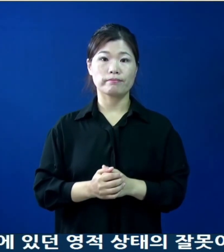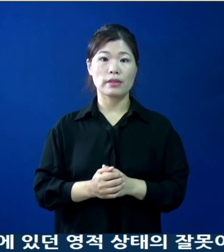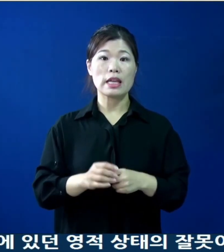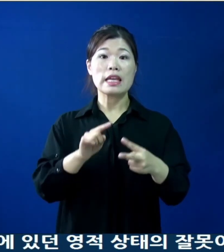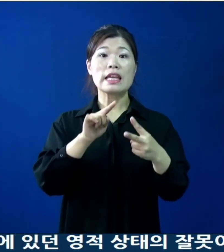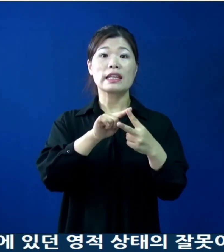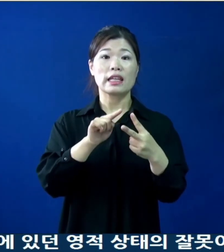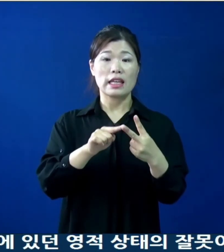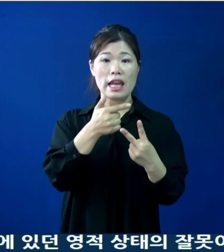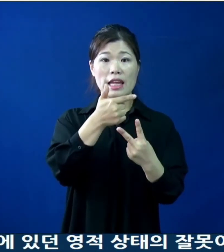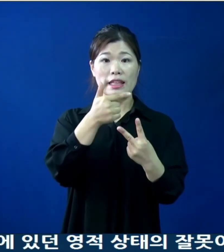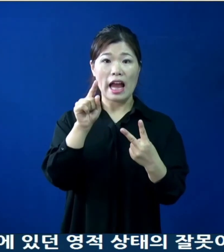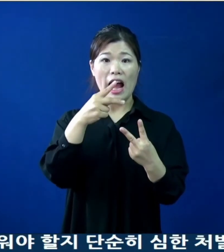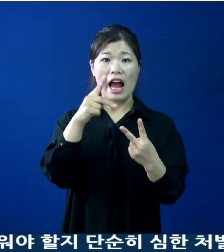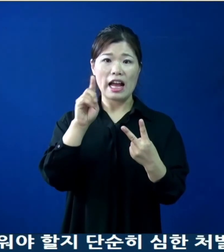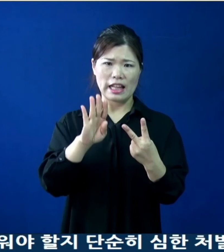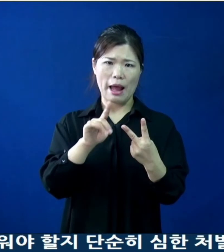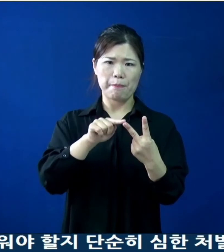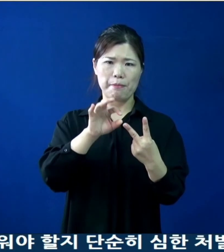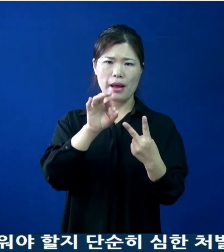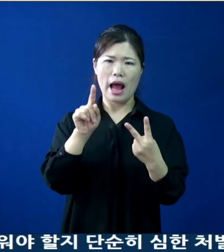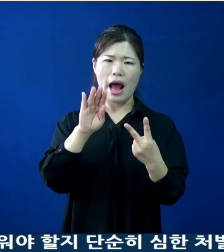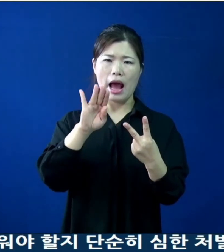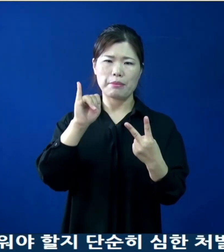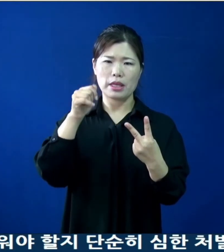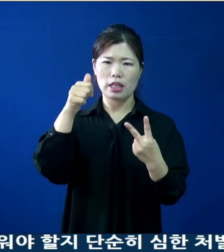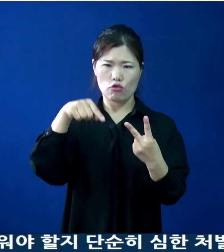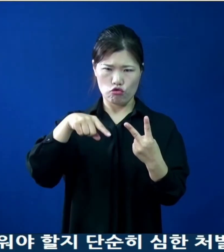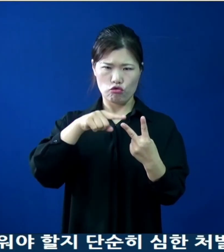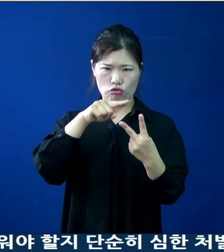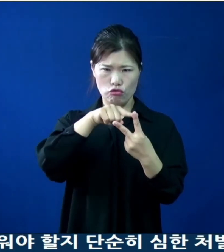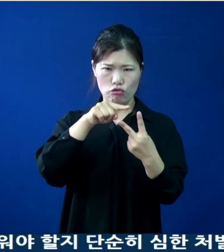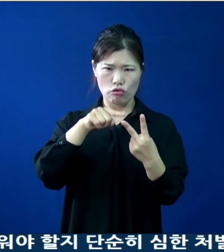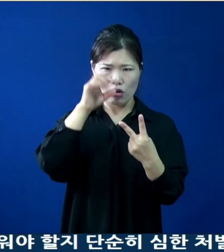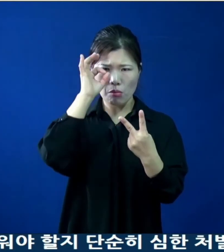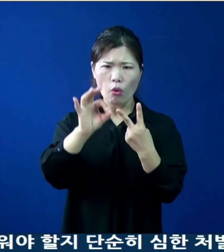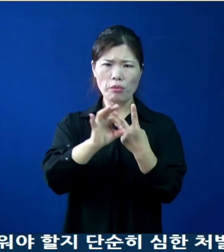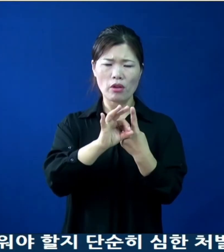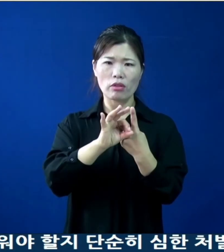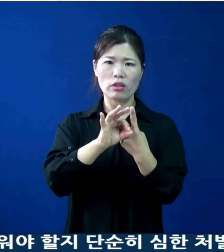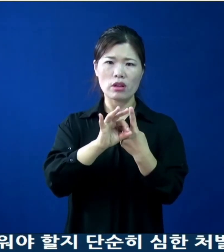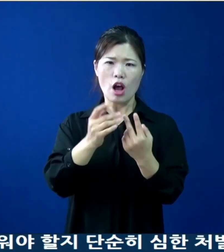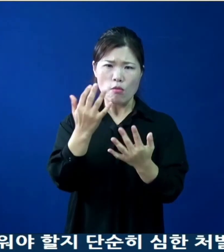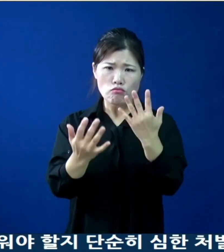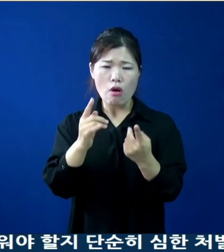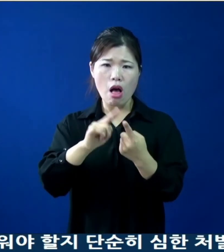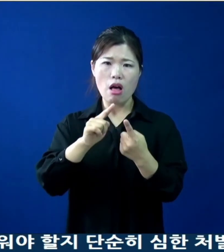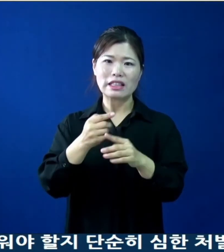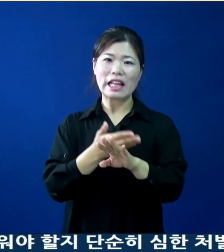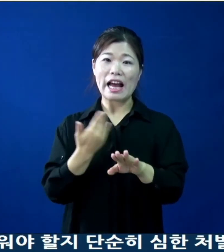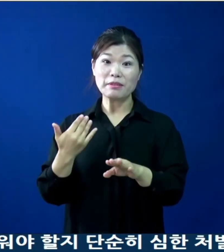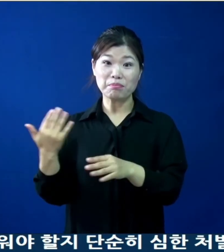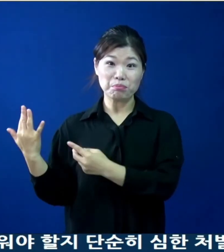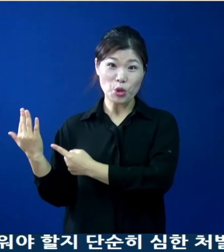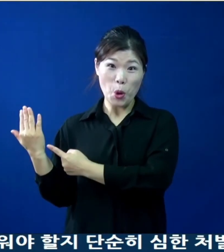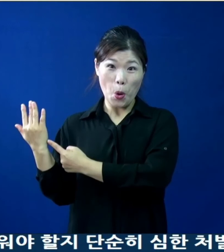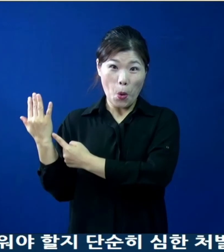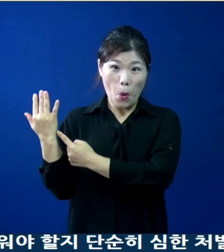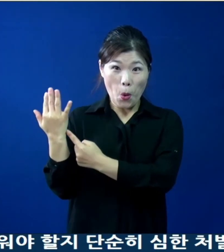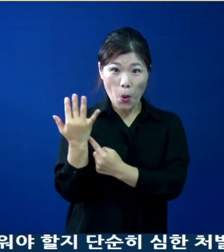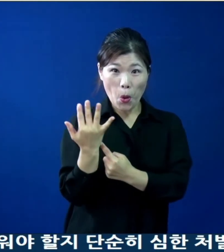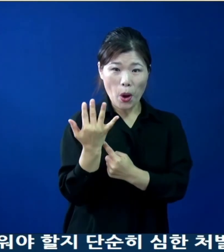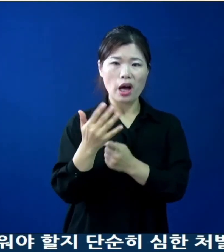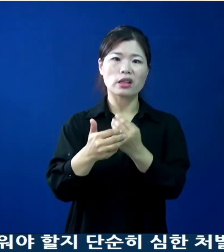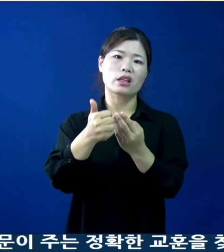아비후의 잘못은 오늘 분명히 본문이 말하는 대로 다른 불을 담아서 하나님 앞에 분향한